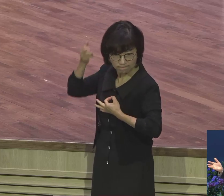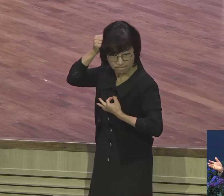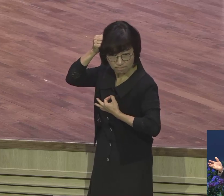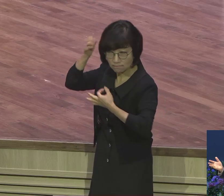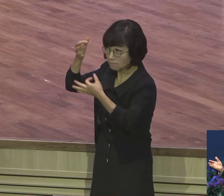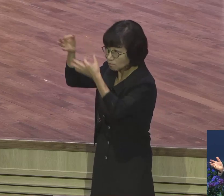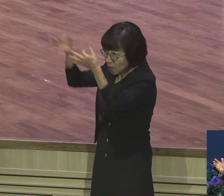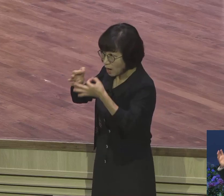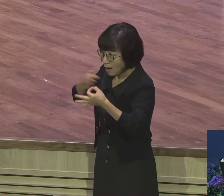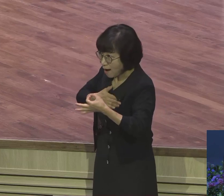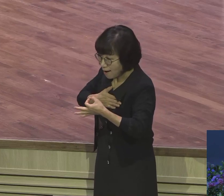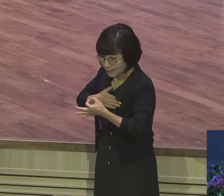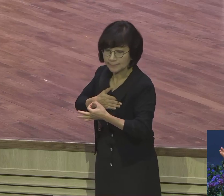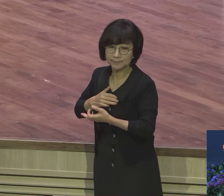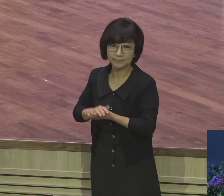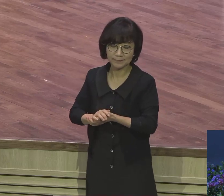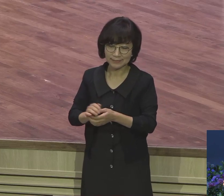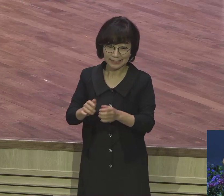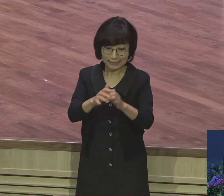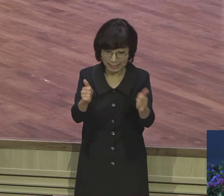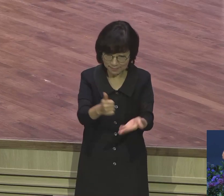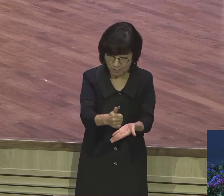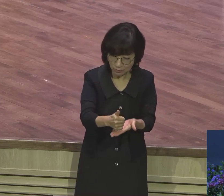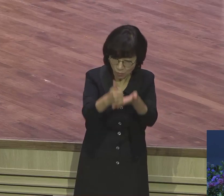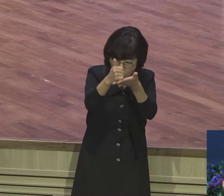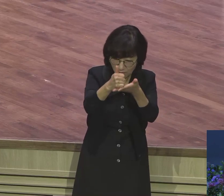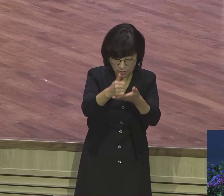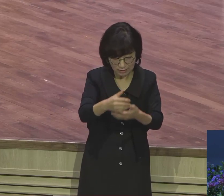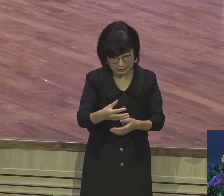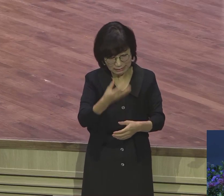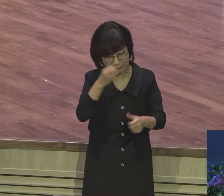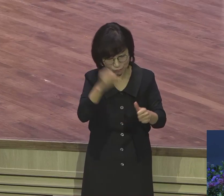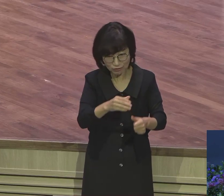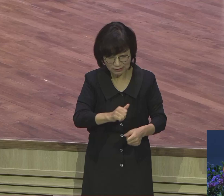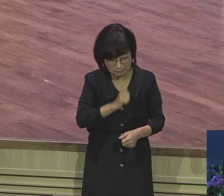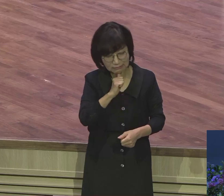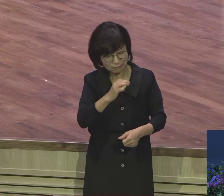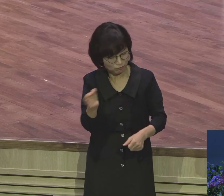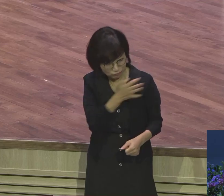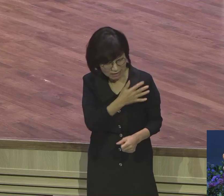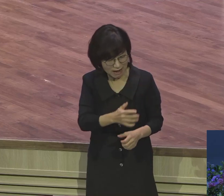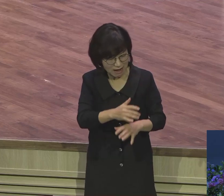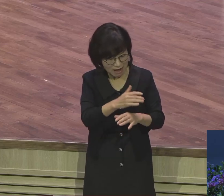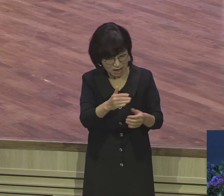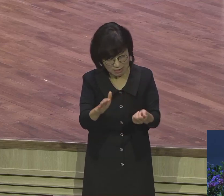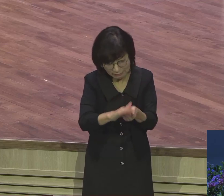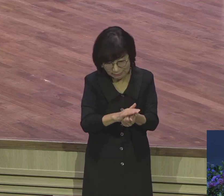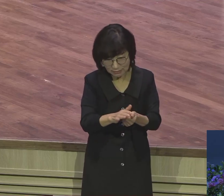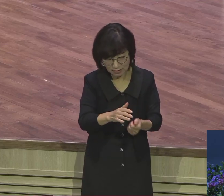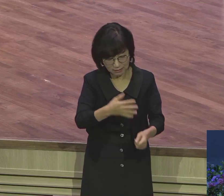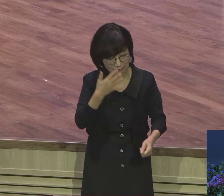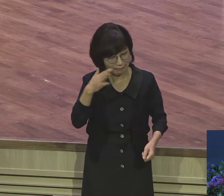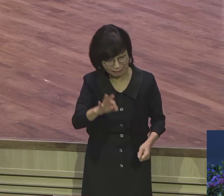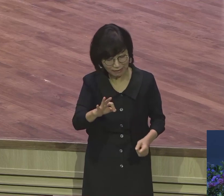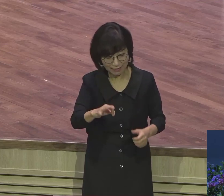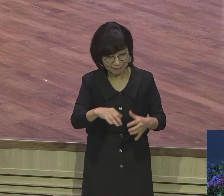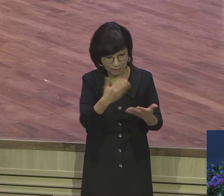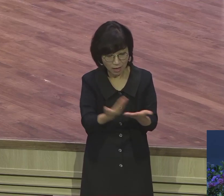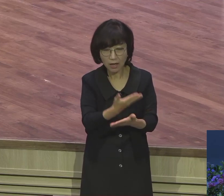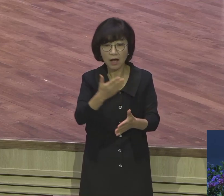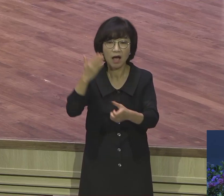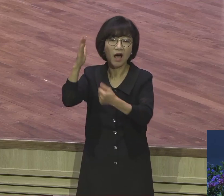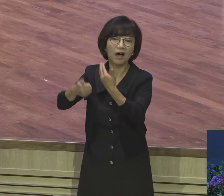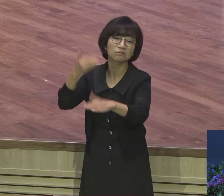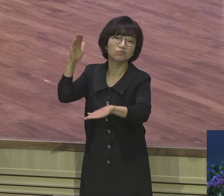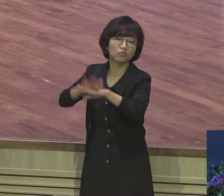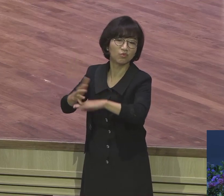절대 주권을 믿기 때문에 사람을 높이고 낮추고 크고 작고 가난하고 부하게 귀하게 천하게 다 주의 손에